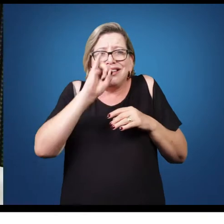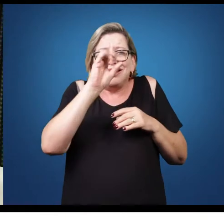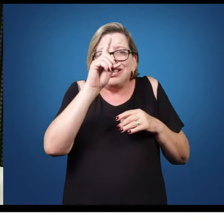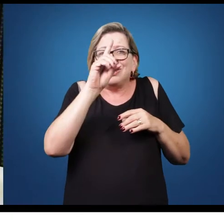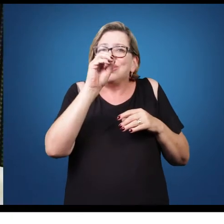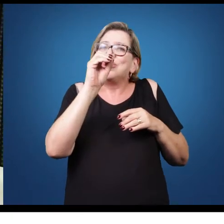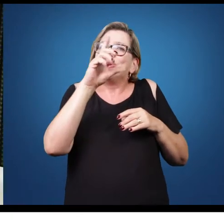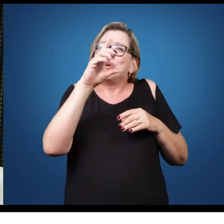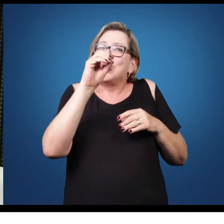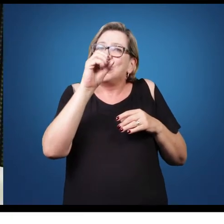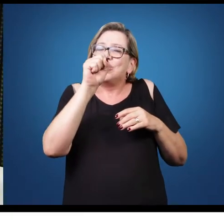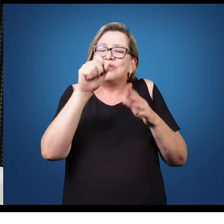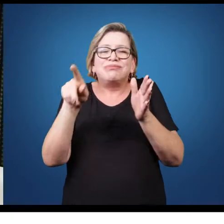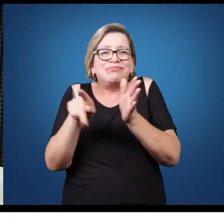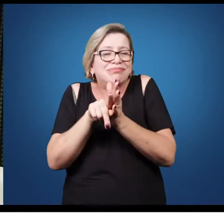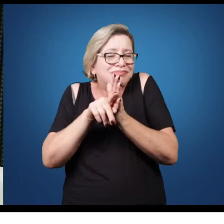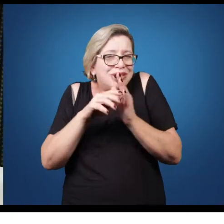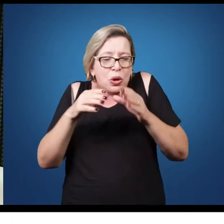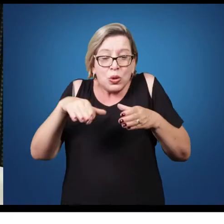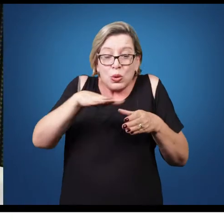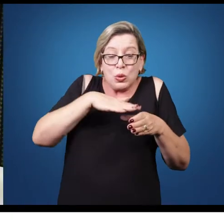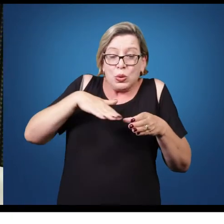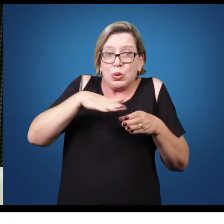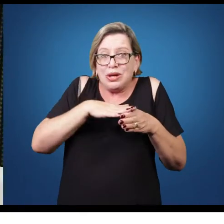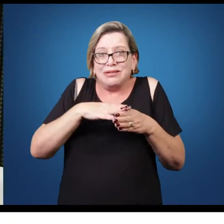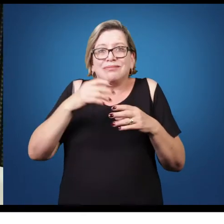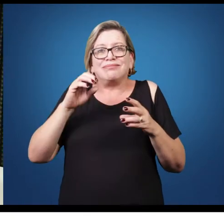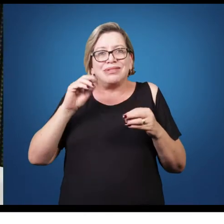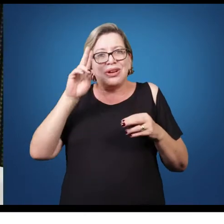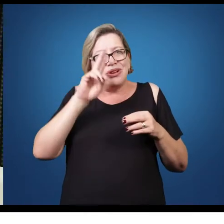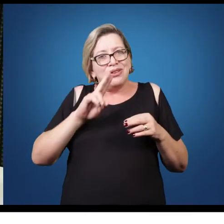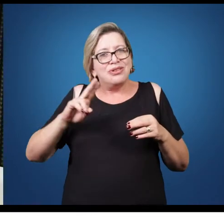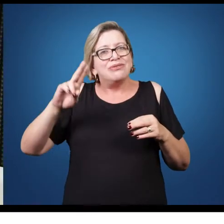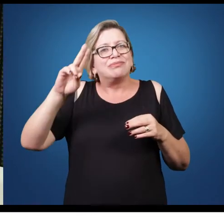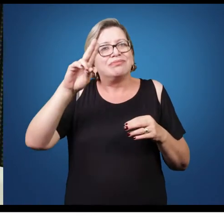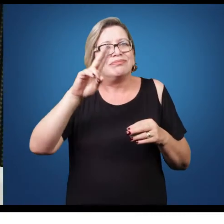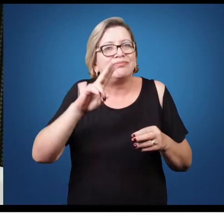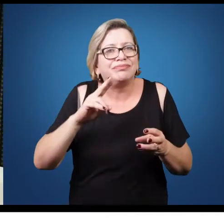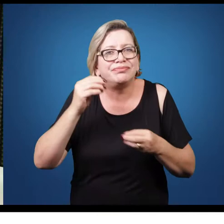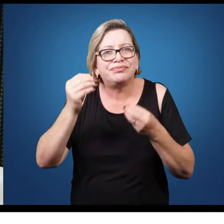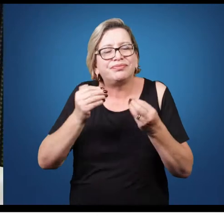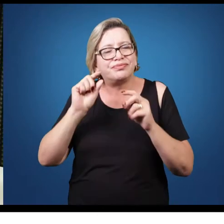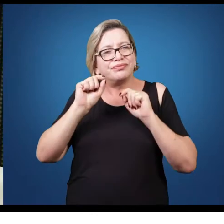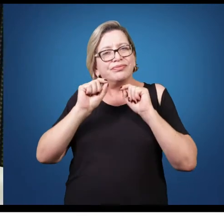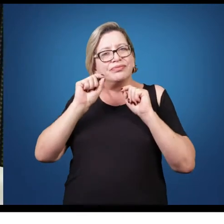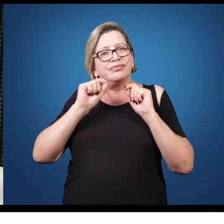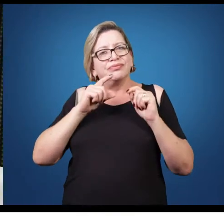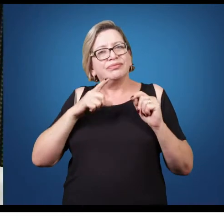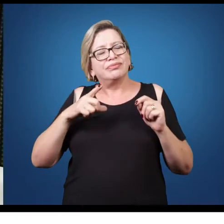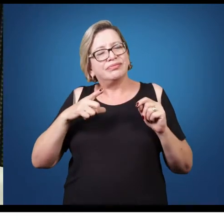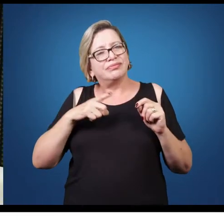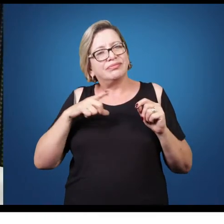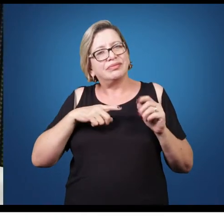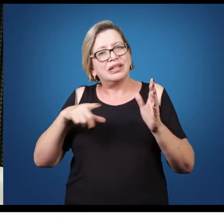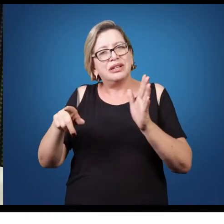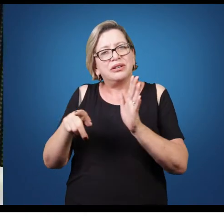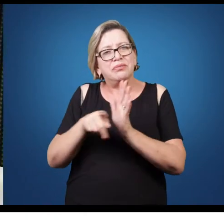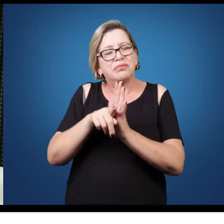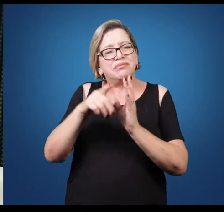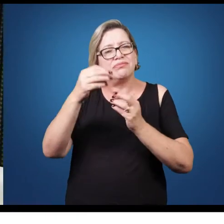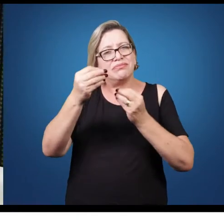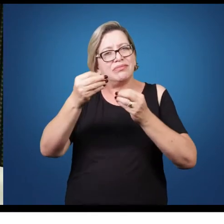é pra de mandar pra cumprir um pedaço do mercado que não é comum é suprido pelo internacional e